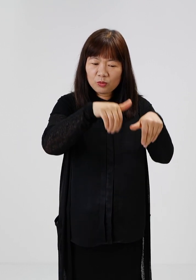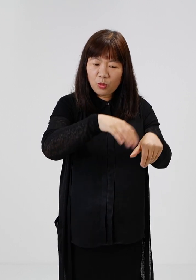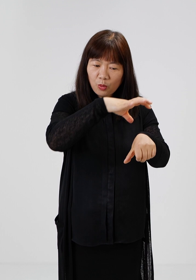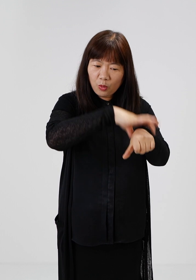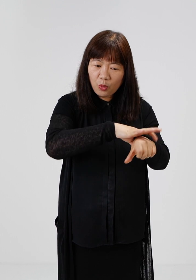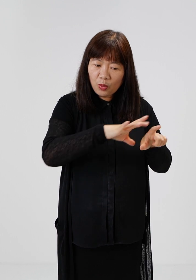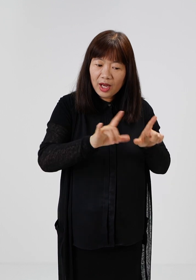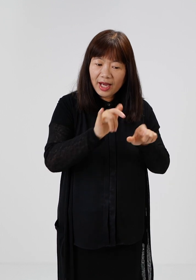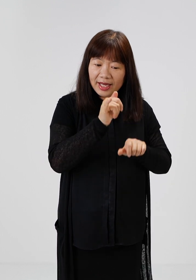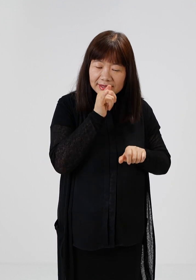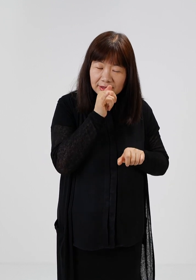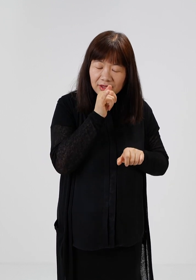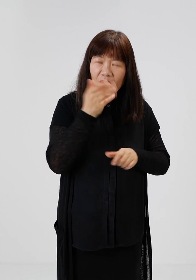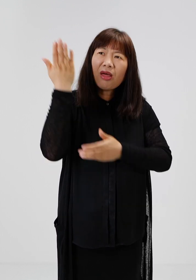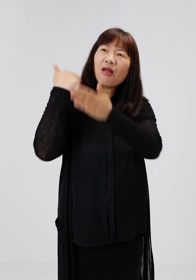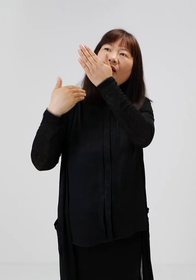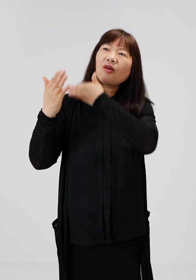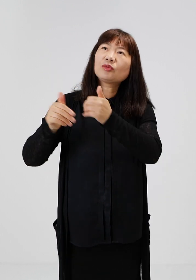이전의 조상들도